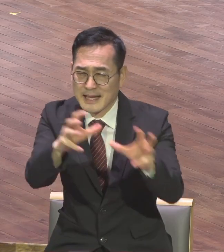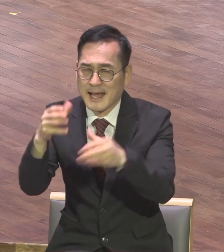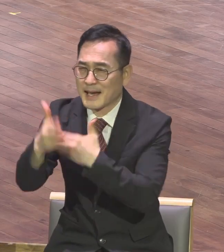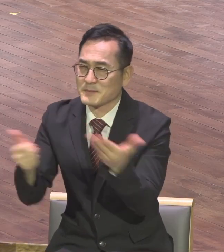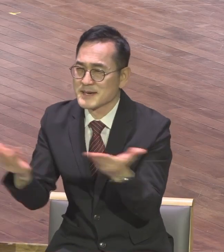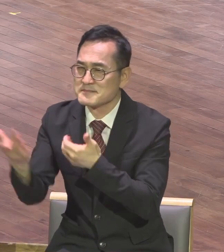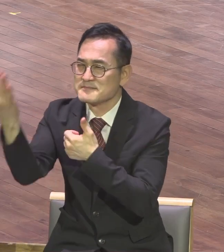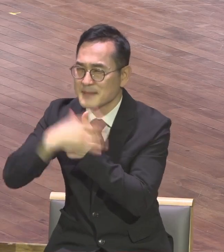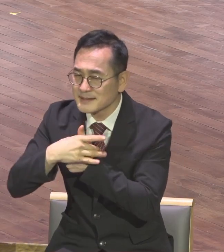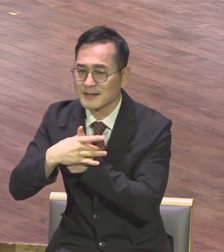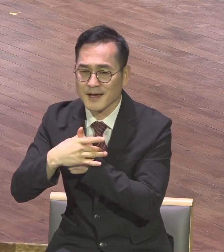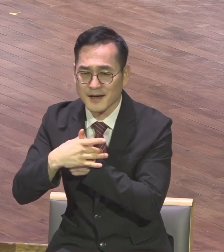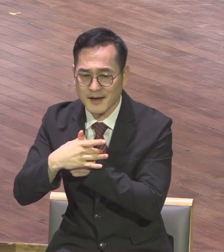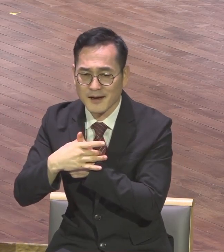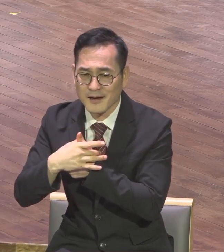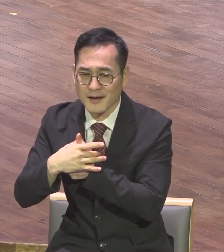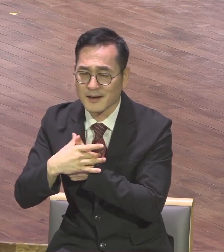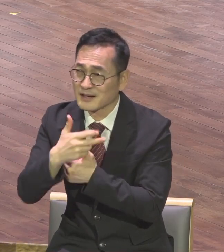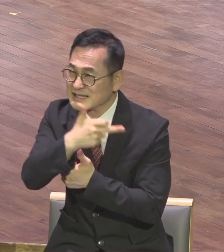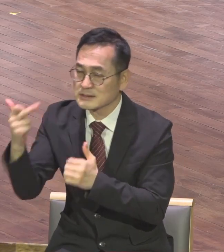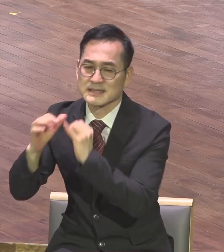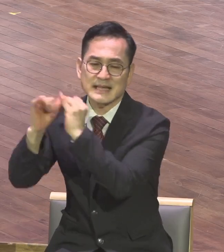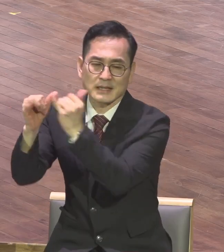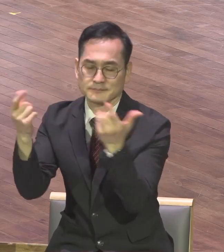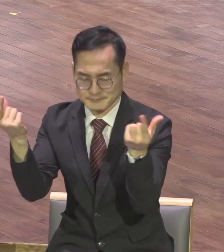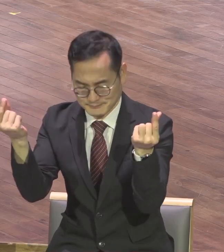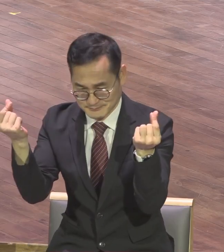기업으로 이것이 내게 최고의 큰 상급이다.